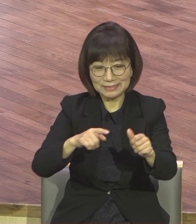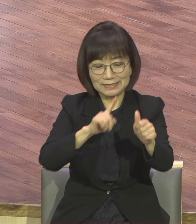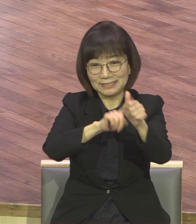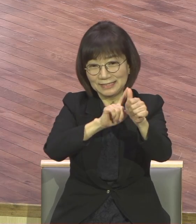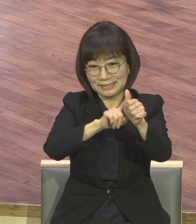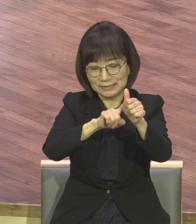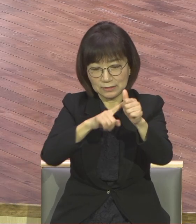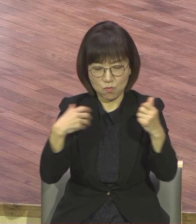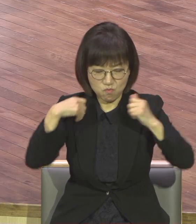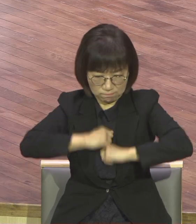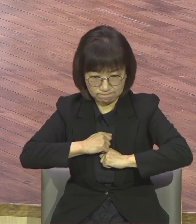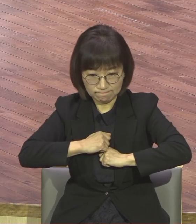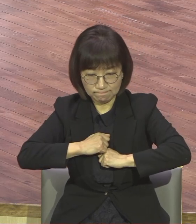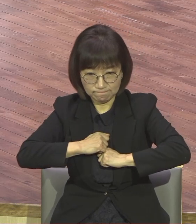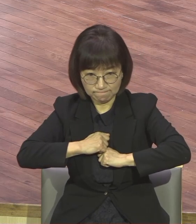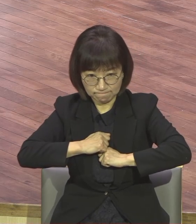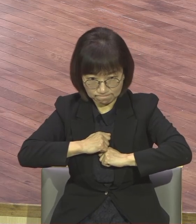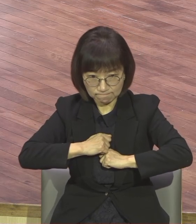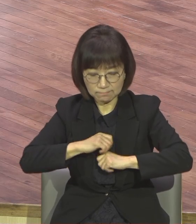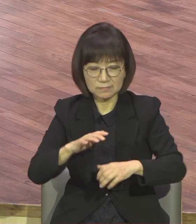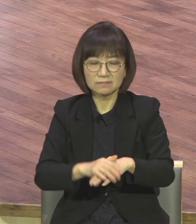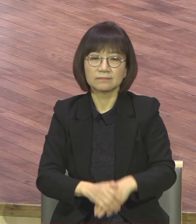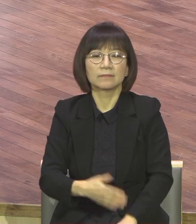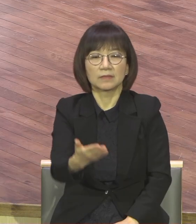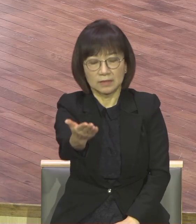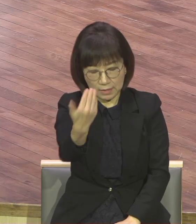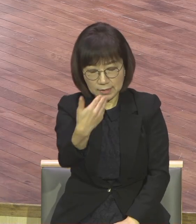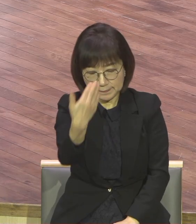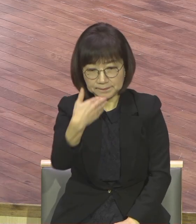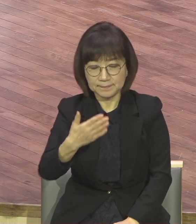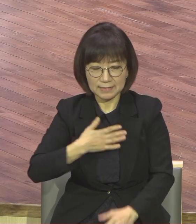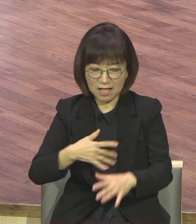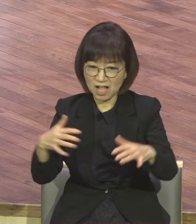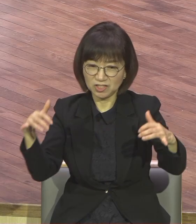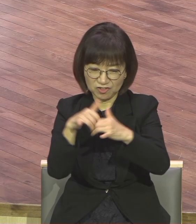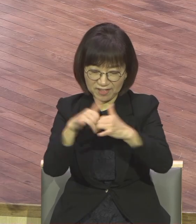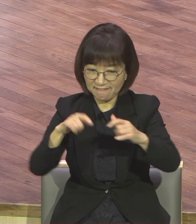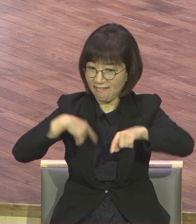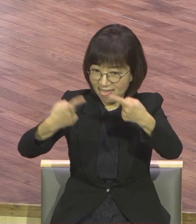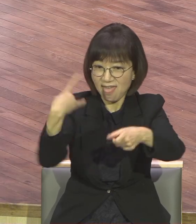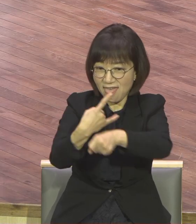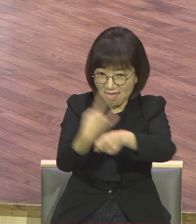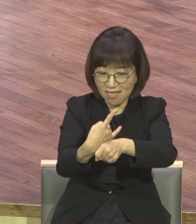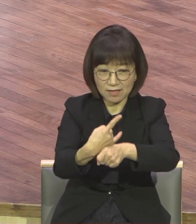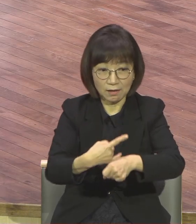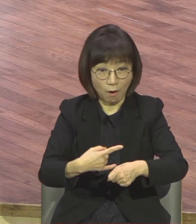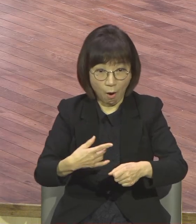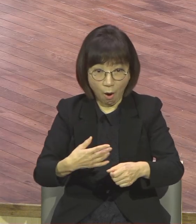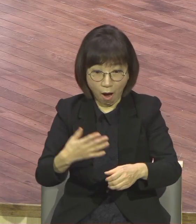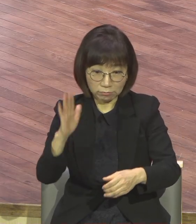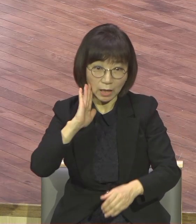나에게 포격 당긴 차량을 달아. 그리고 전투복 입고 바로 싸웁니다.